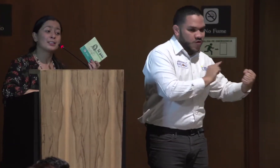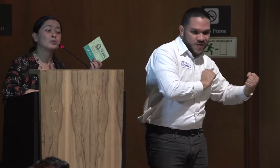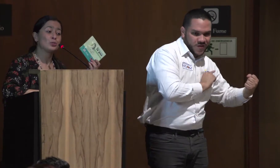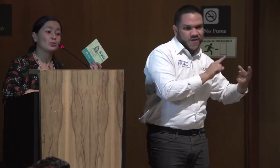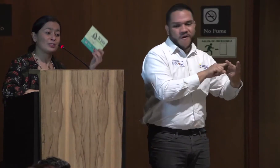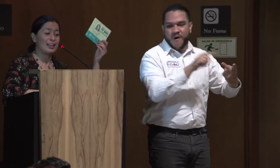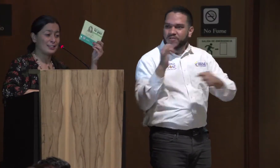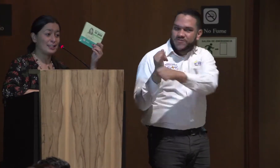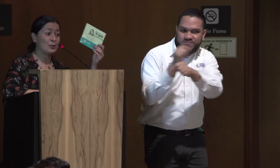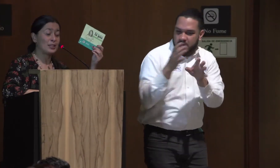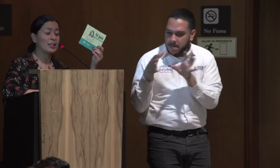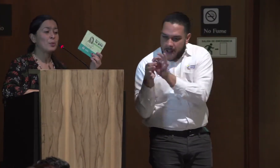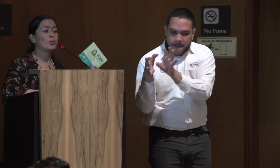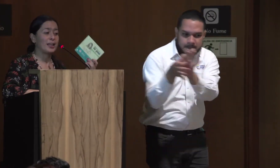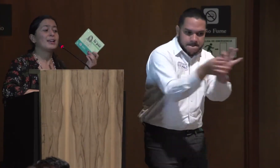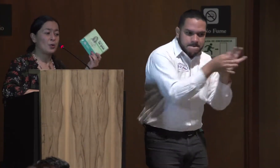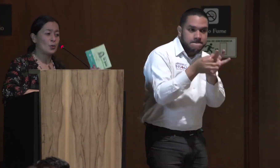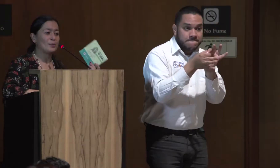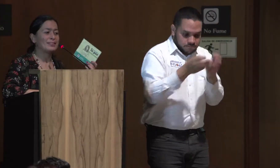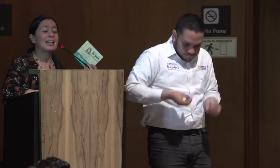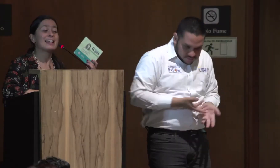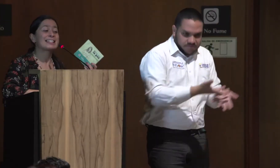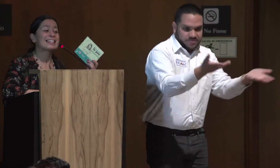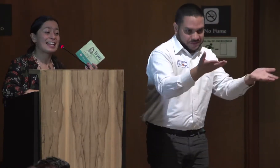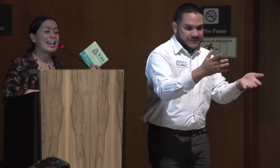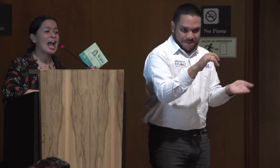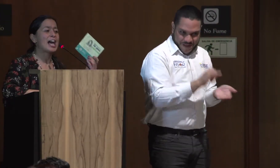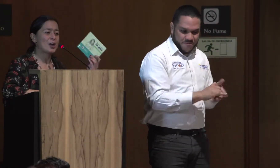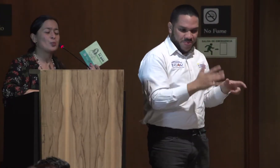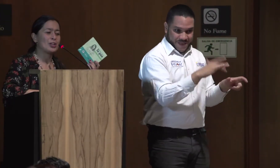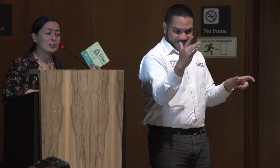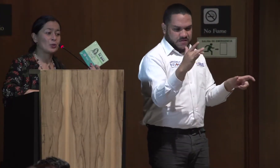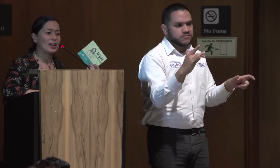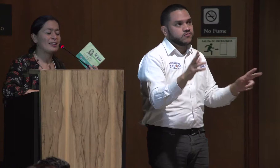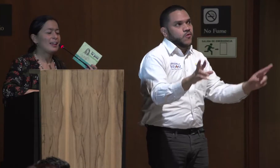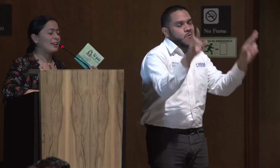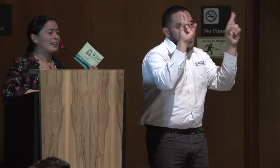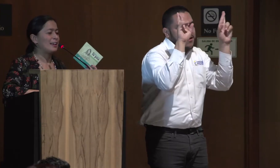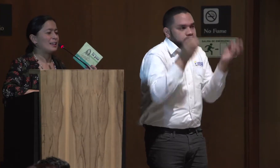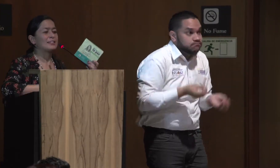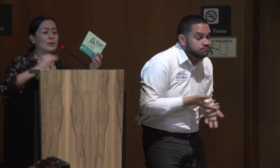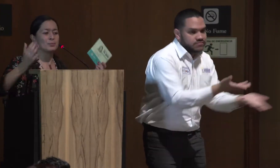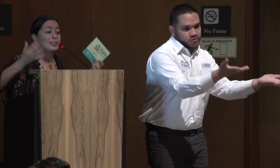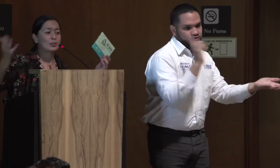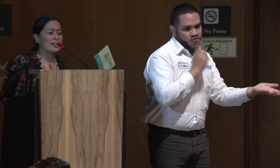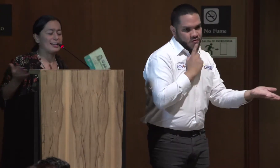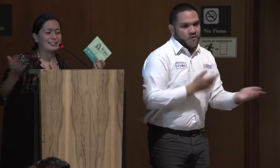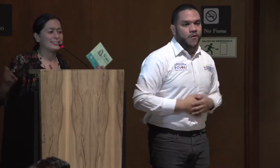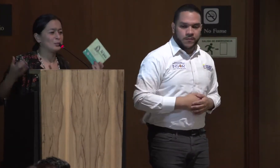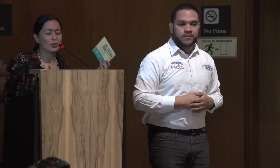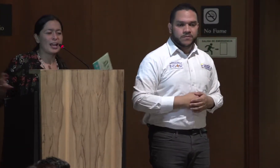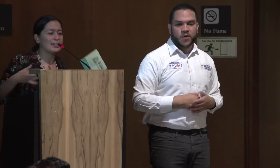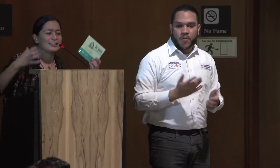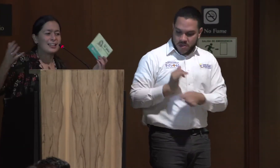de distribución de este DVD, porque obviamente la idea es que llegue a la comunidad sorda a través pues, de los